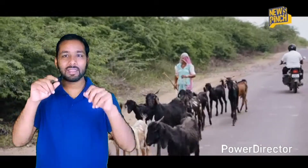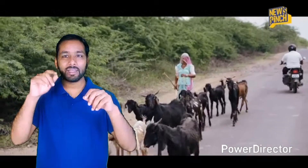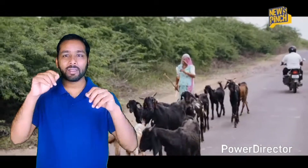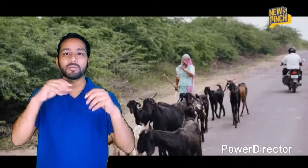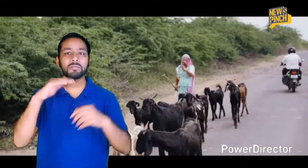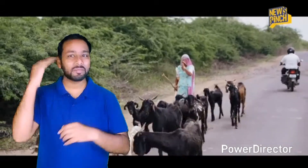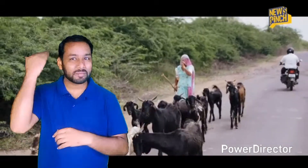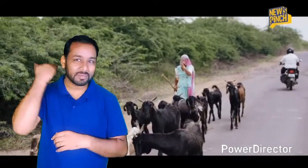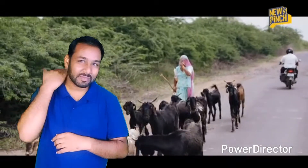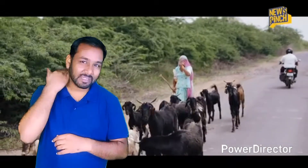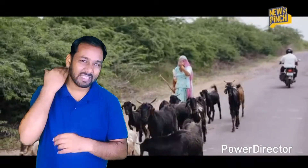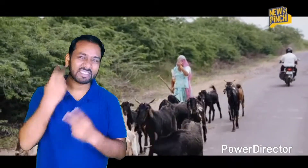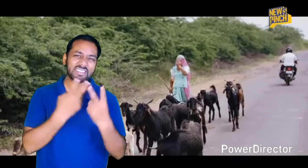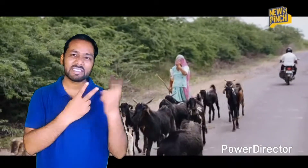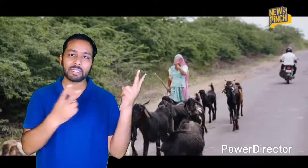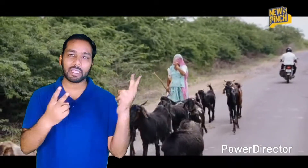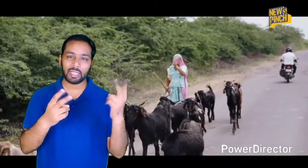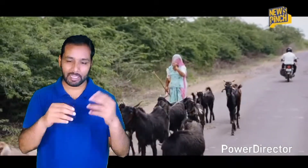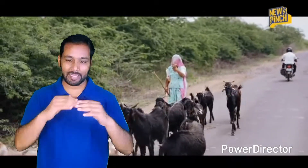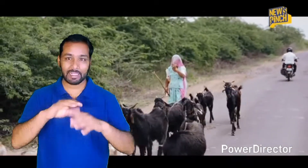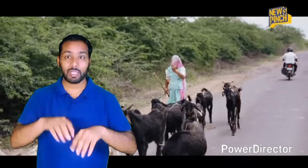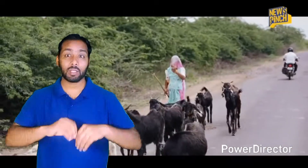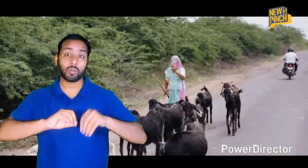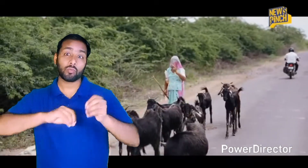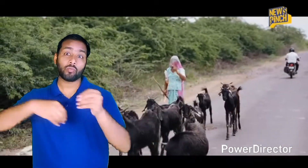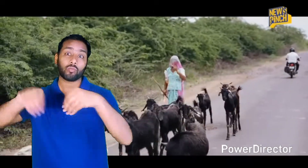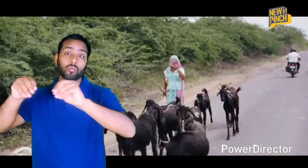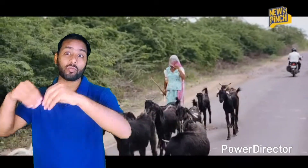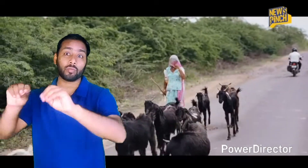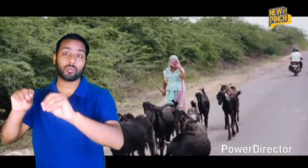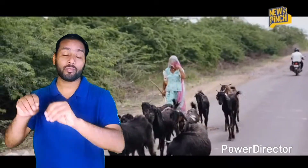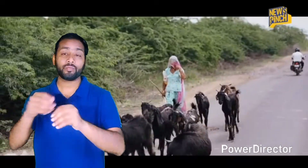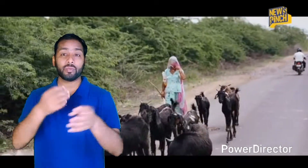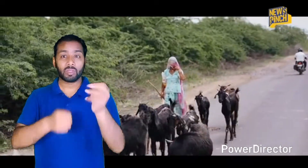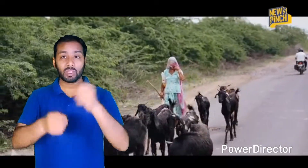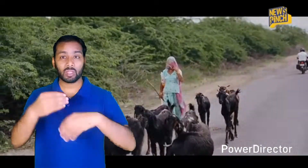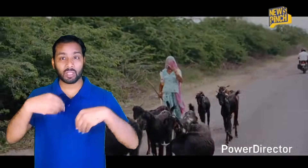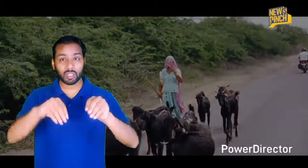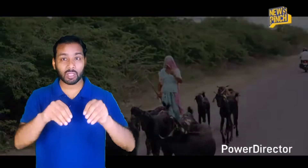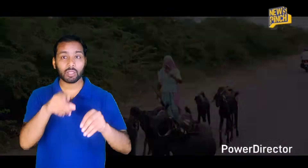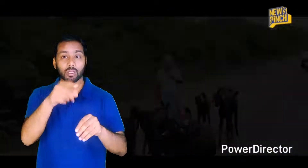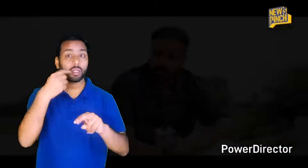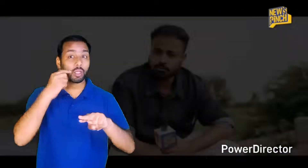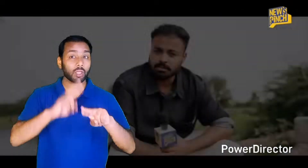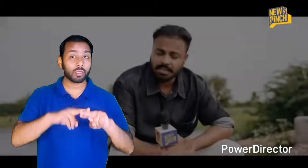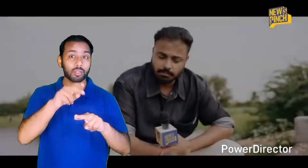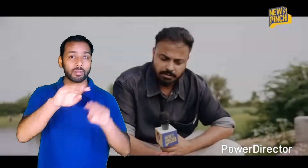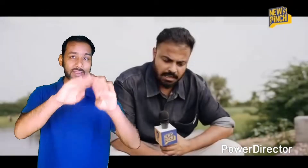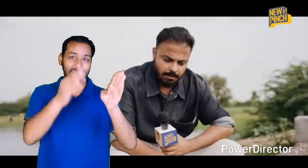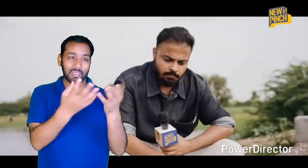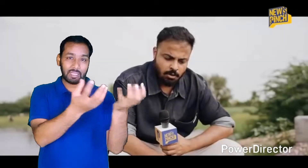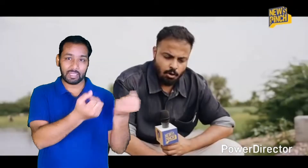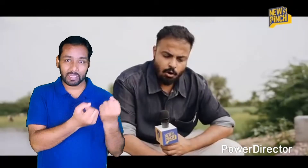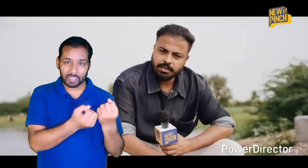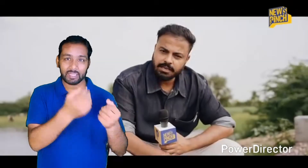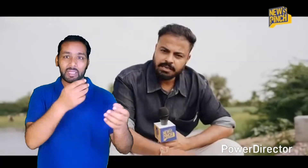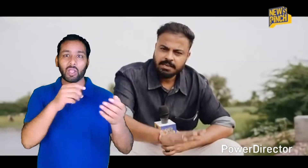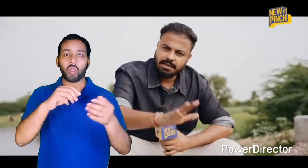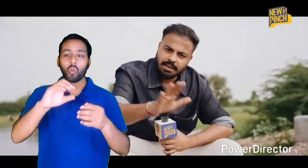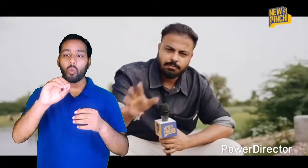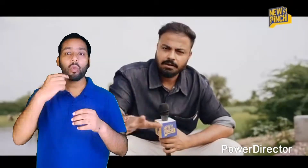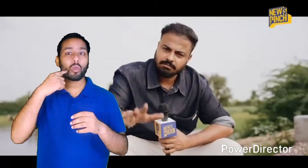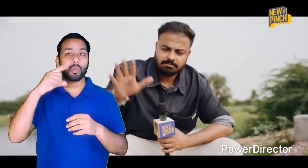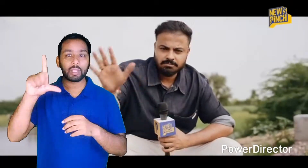भी यहाँ से एक्सपोर्ट होता है मीट, और दूर दराज के इलाकों में जाता है, दूध जाता है। यहाँ सरसों उगाई जाती है, वो सरसों जाता है, उसका तेल बनता है, और